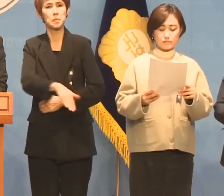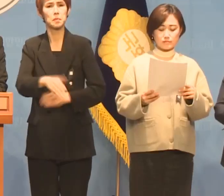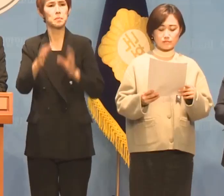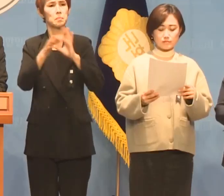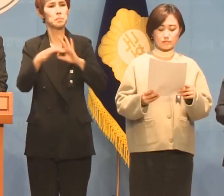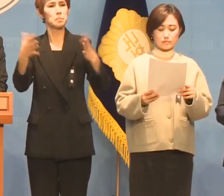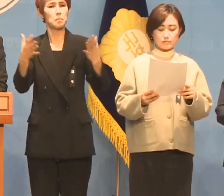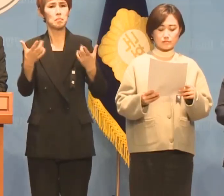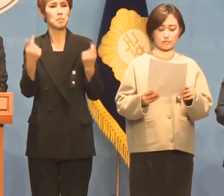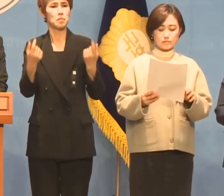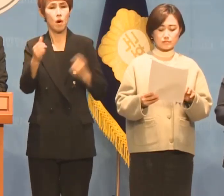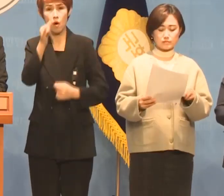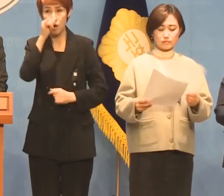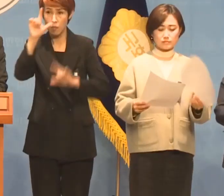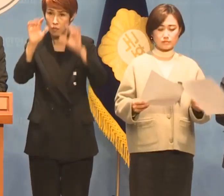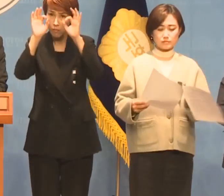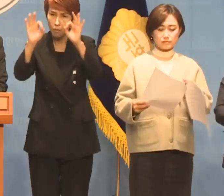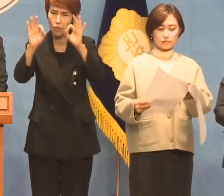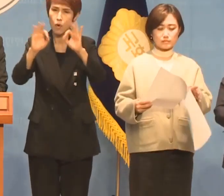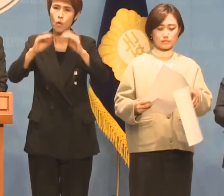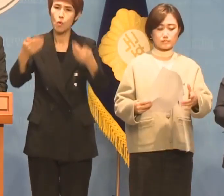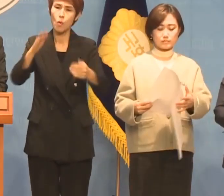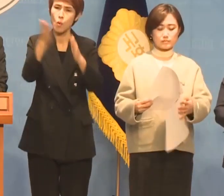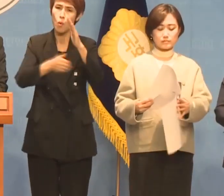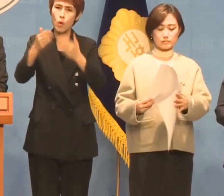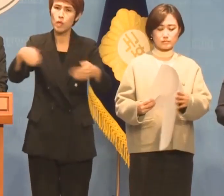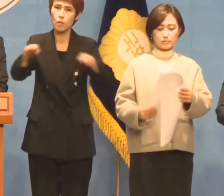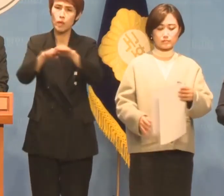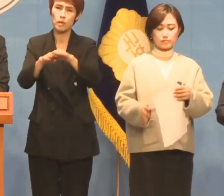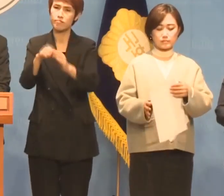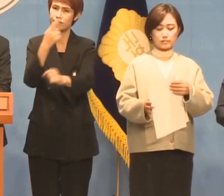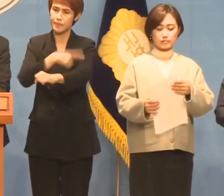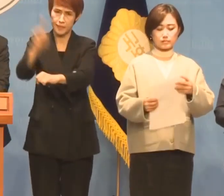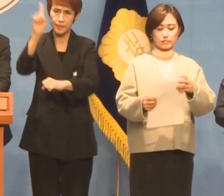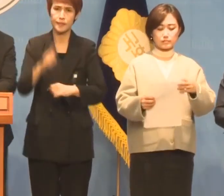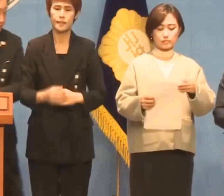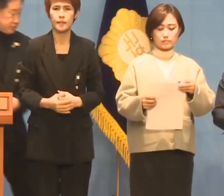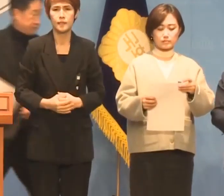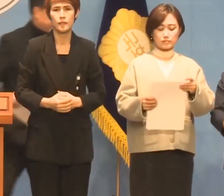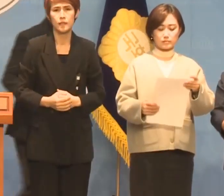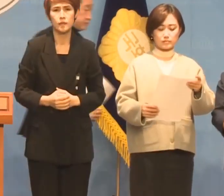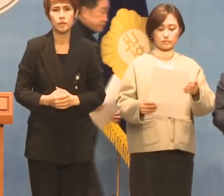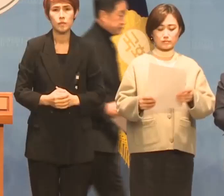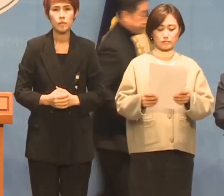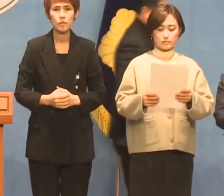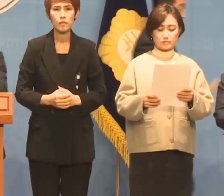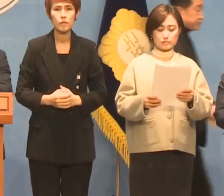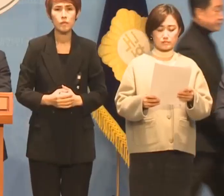것은 공공기관으로서의 자격을 스스로 상실한 것입니다.